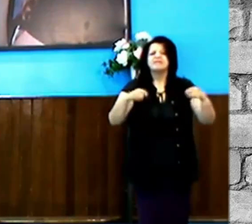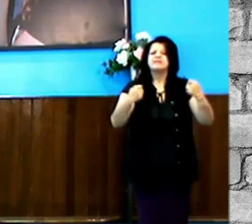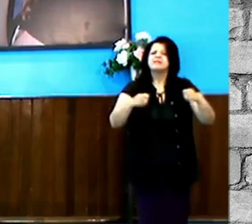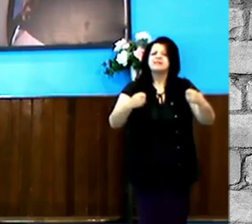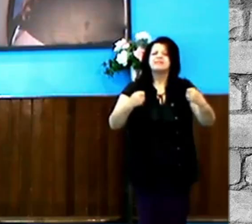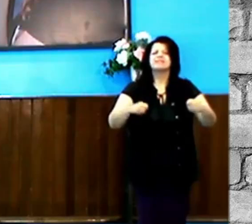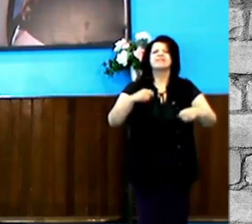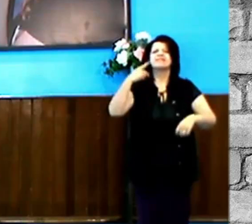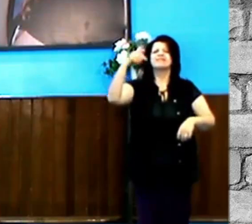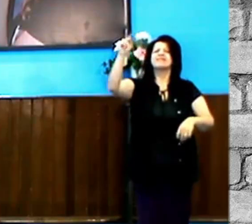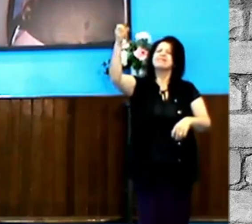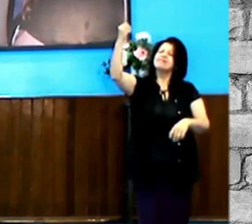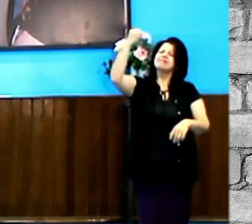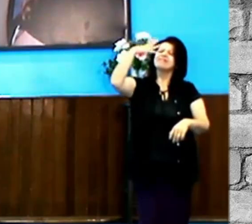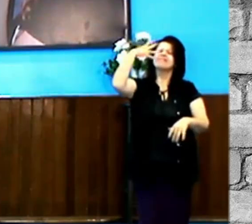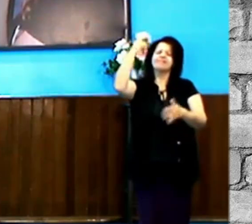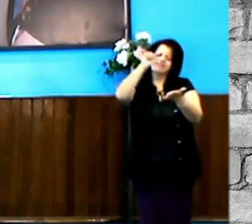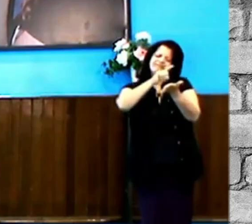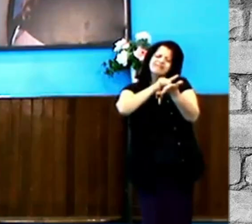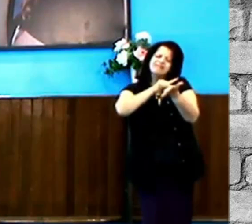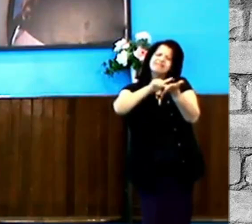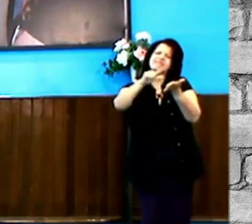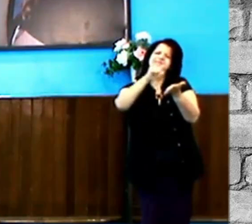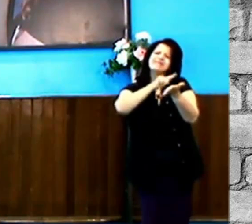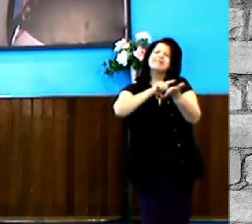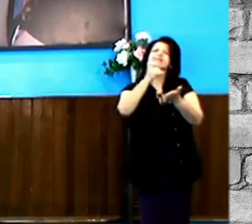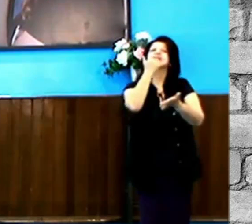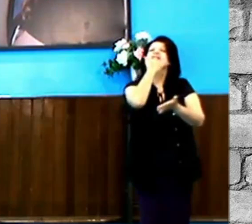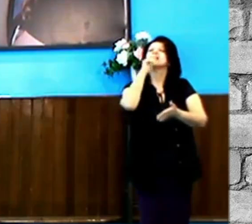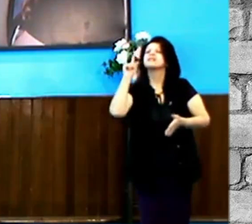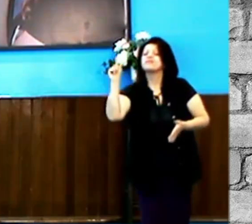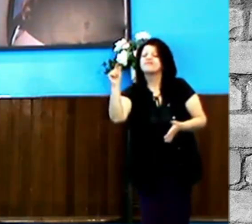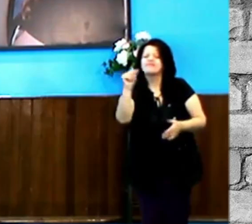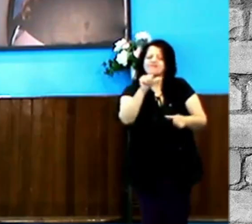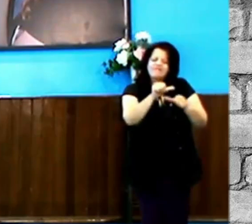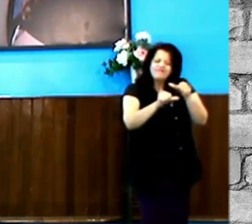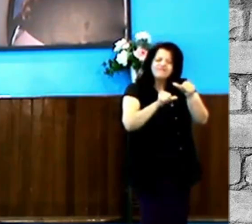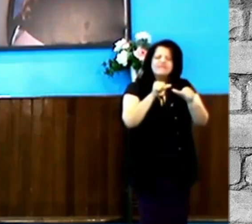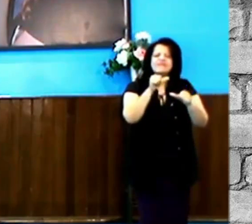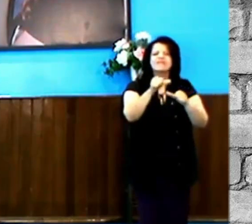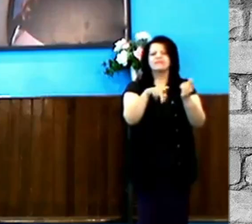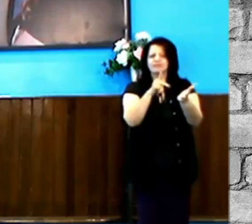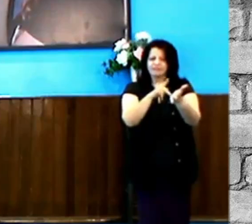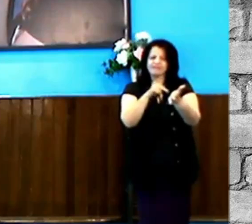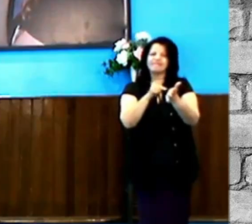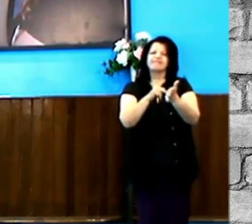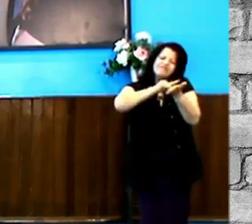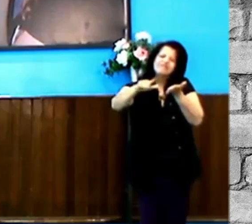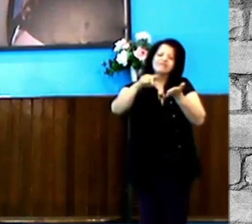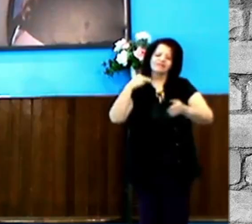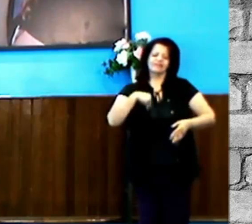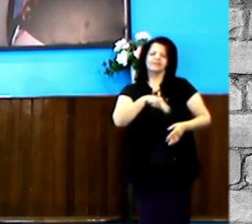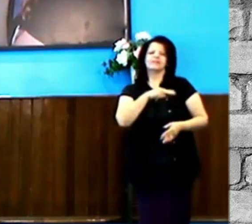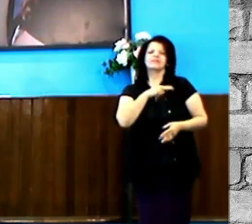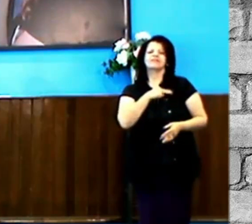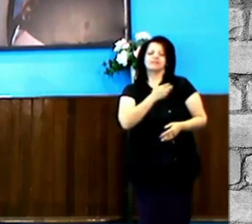que o Senhor vá nos purificando, vá nos perdoando e vá nos transformando de verdade. Esse também é um motivo para Jesus em nossos